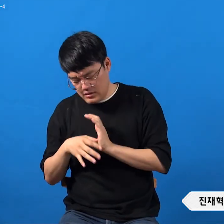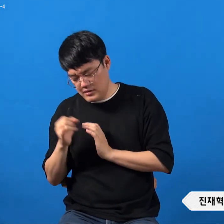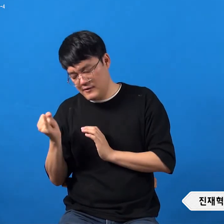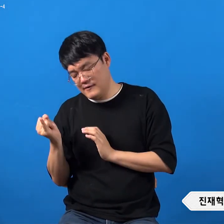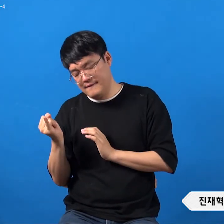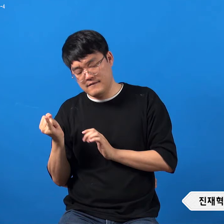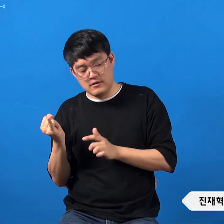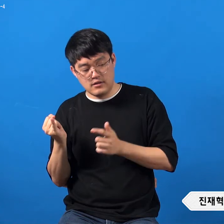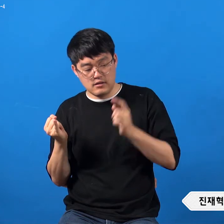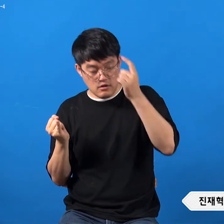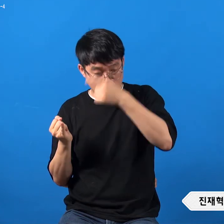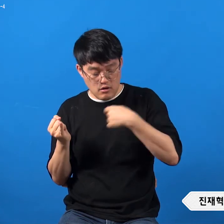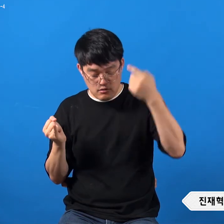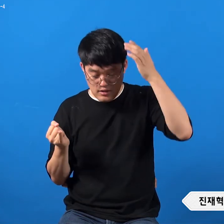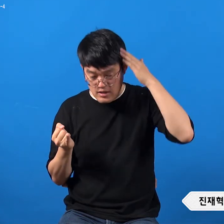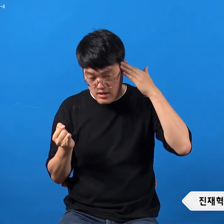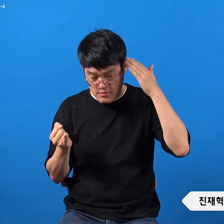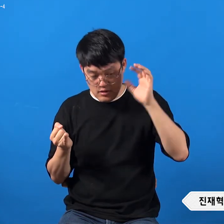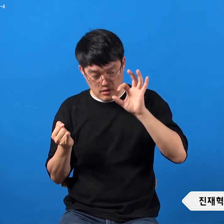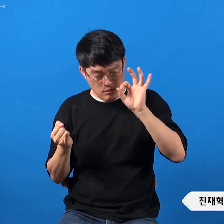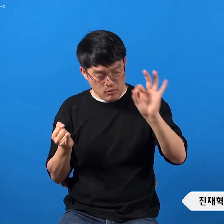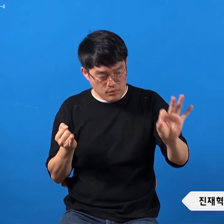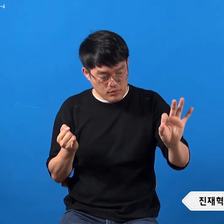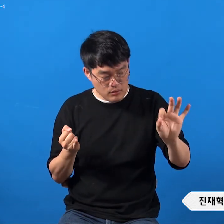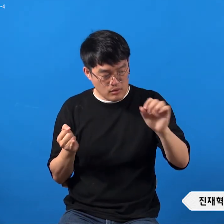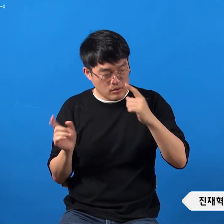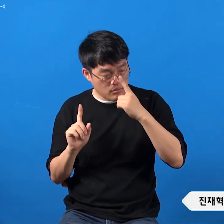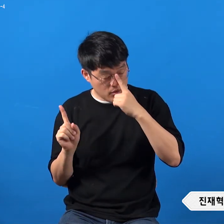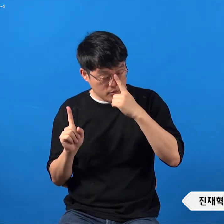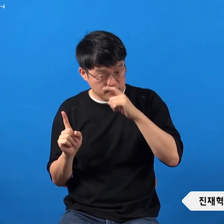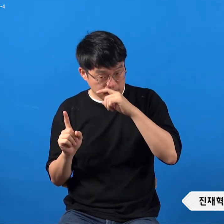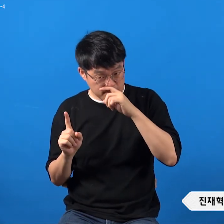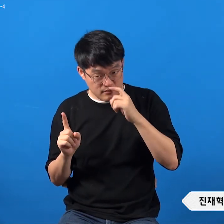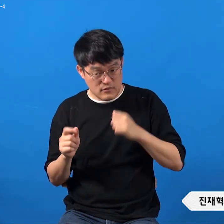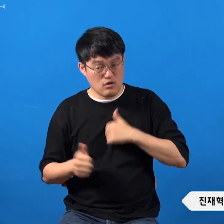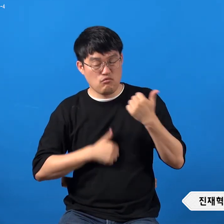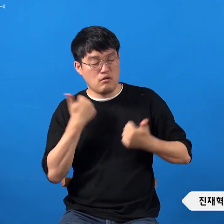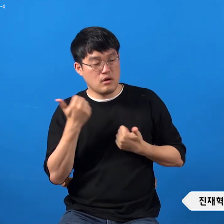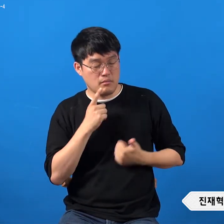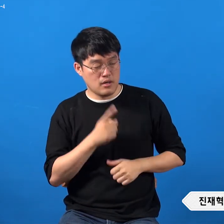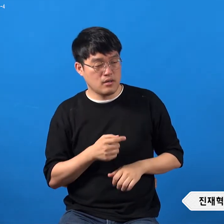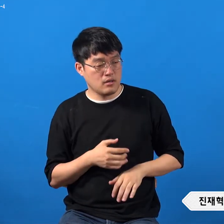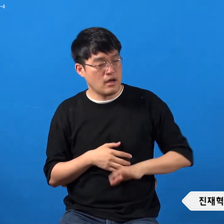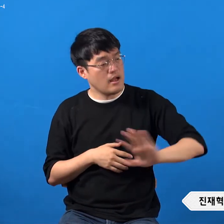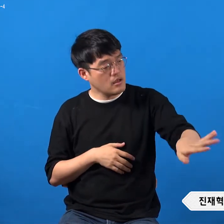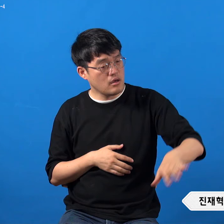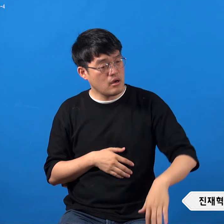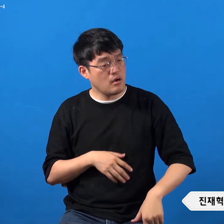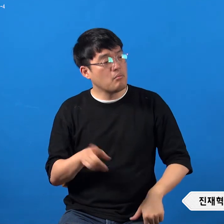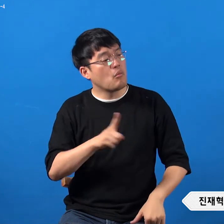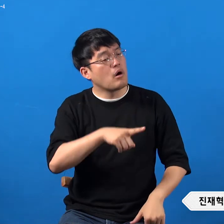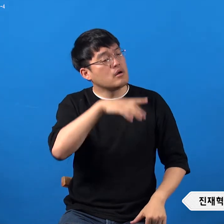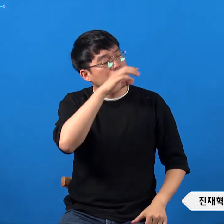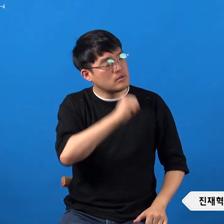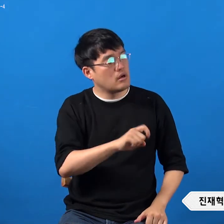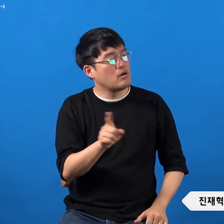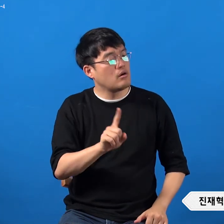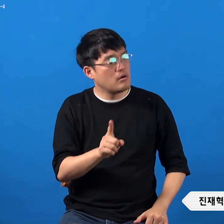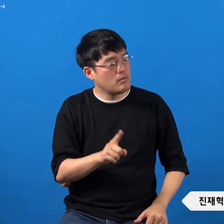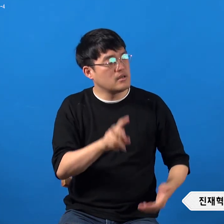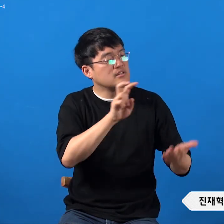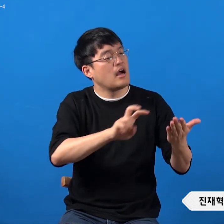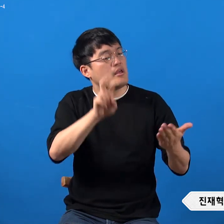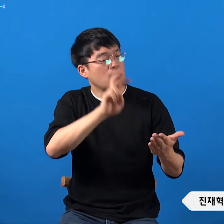여사는 그 흑인 청소부를 보면서 이렇게 화가 나서 이야기합니다. 아니 뭐가 그렇게